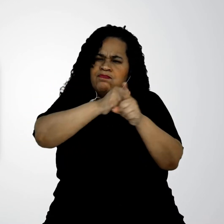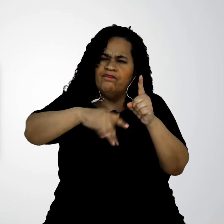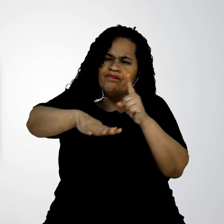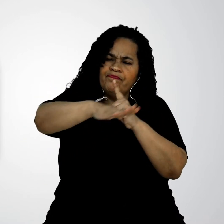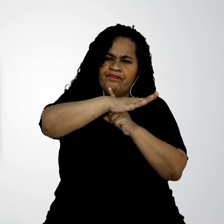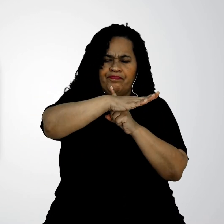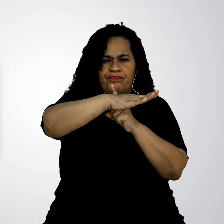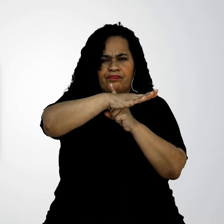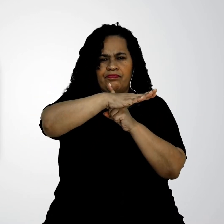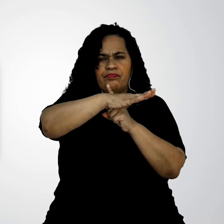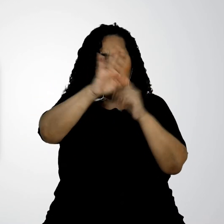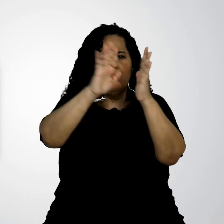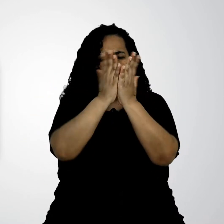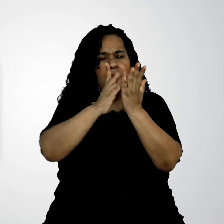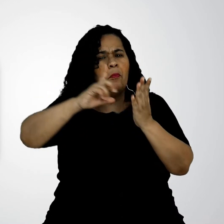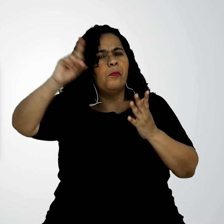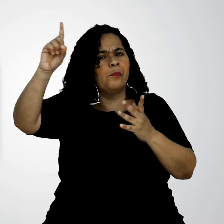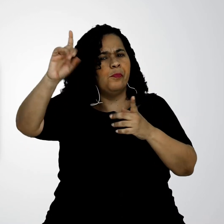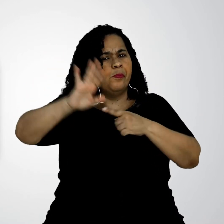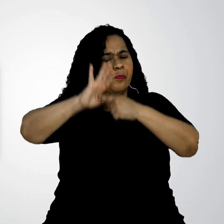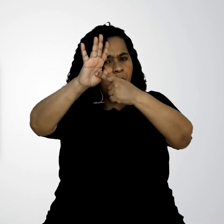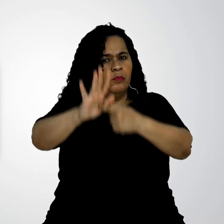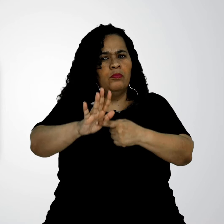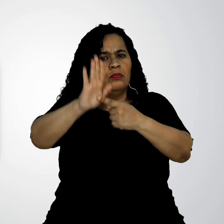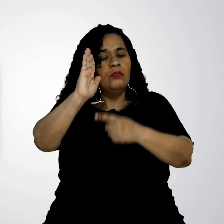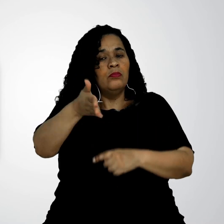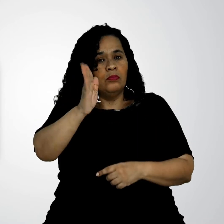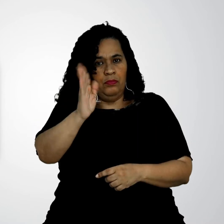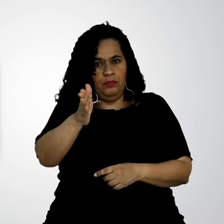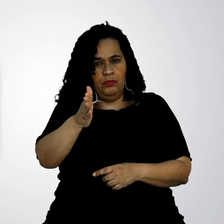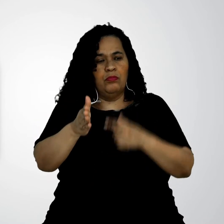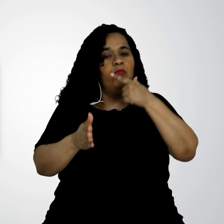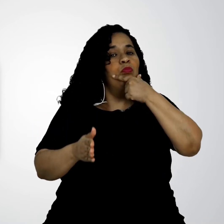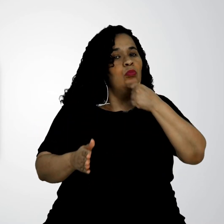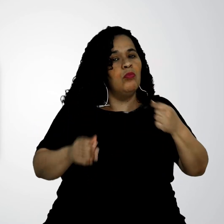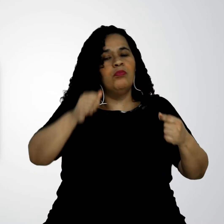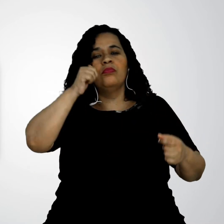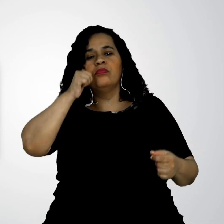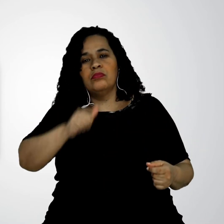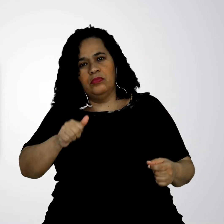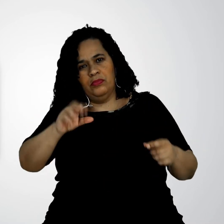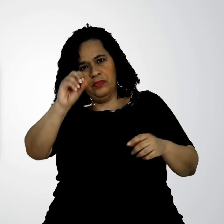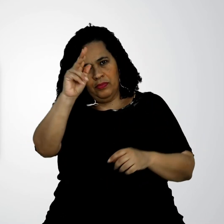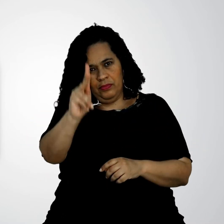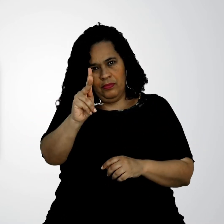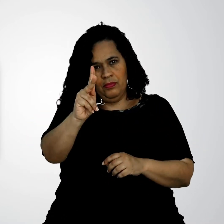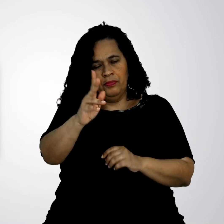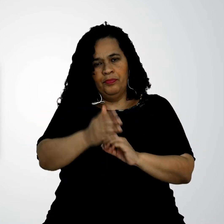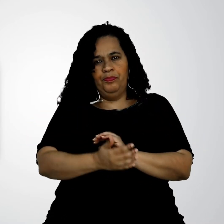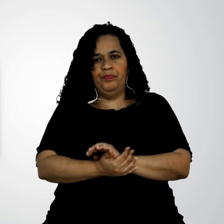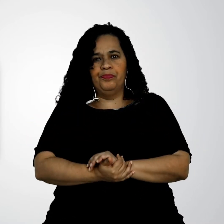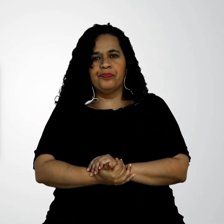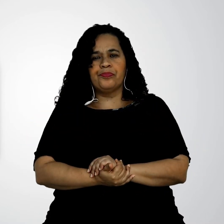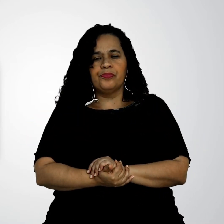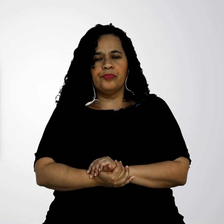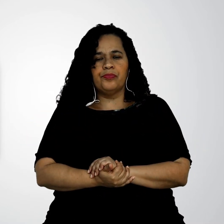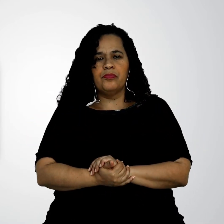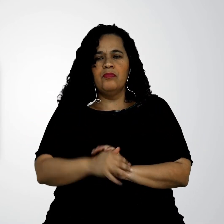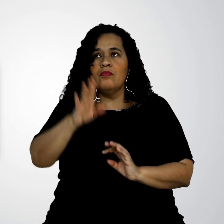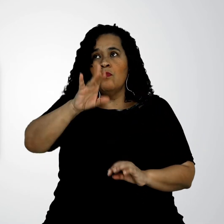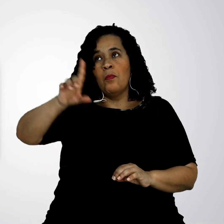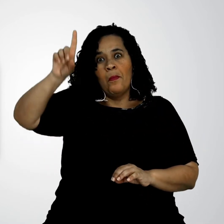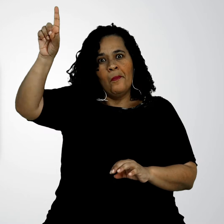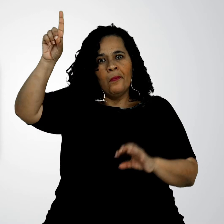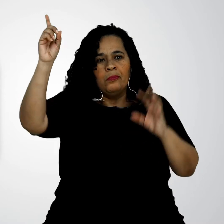condição biológica, biblicamente, define o que ela é, macho e fêmea. Isso aqui está relacionado. Então, Deus cria, mas cria com